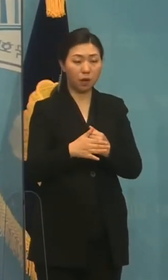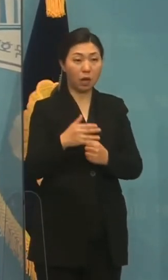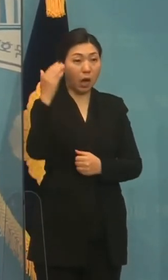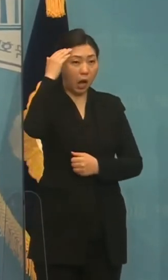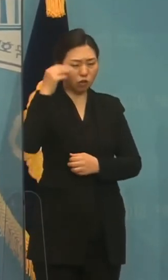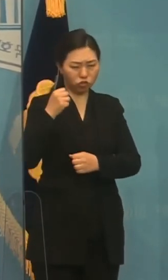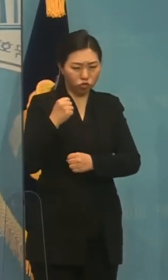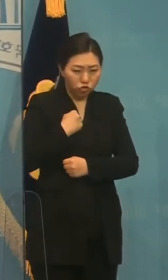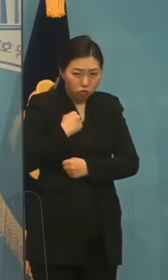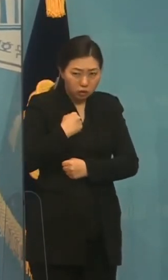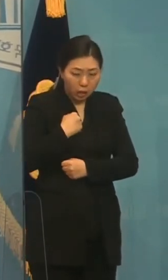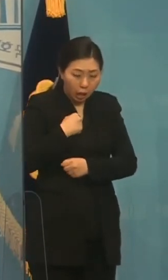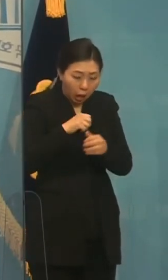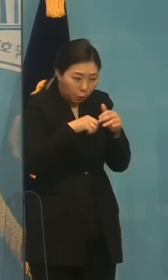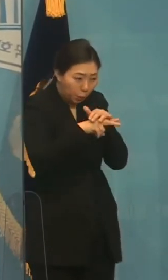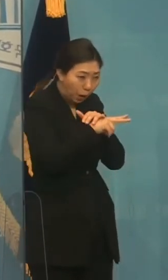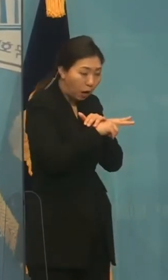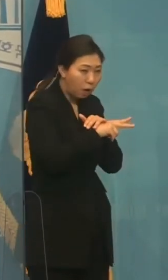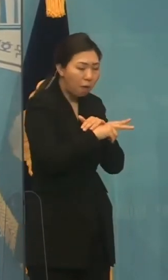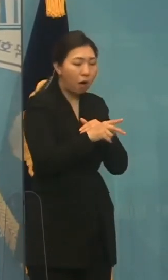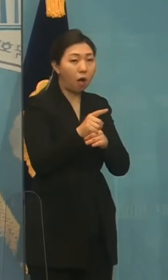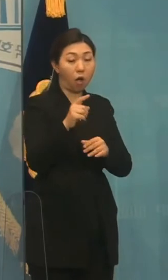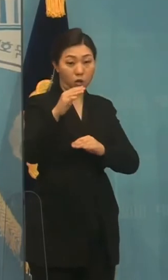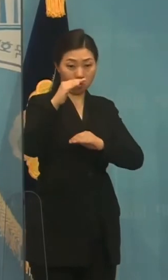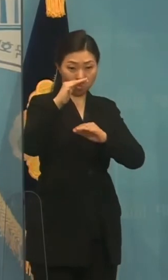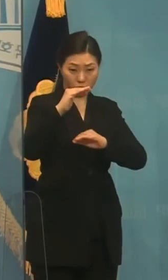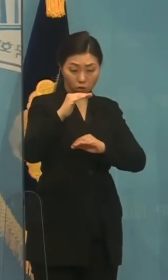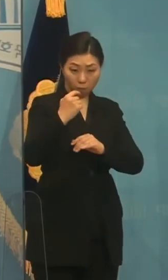다시 충격적입니다.